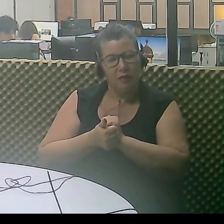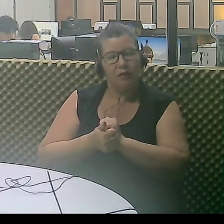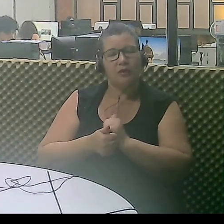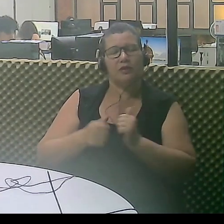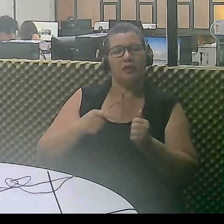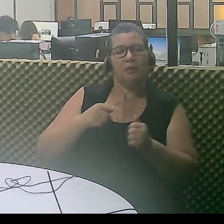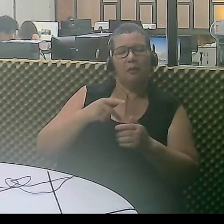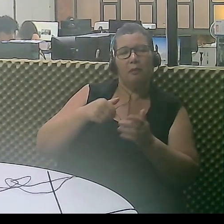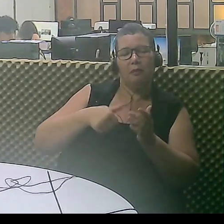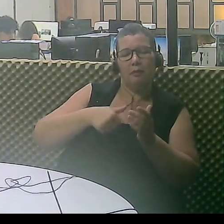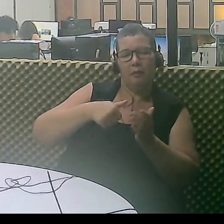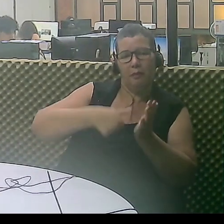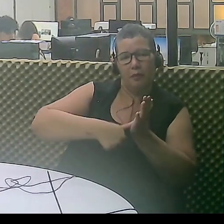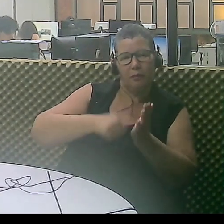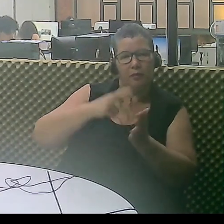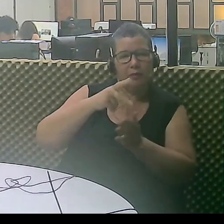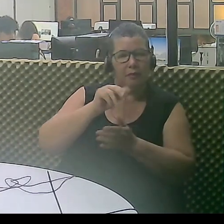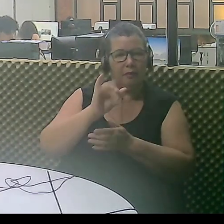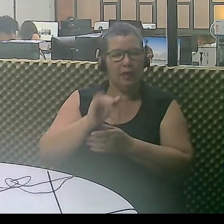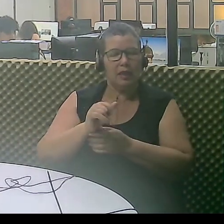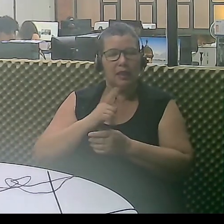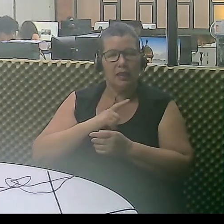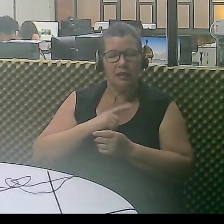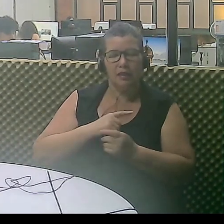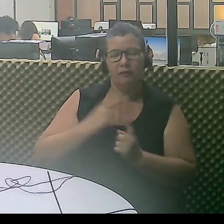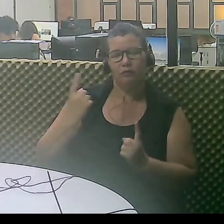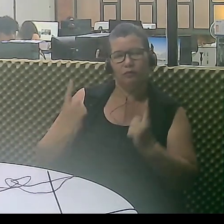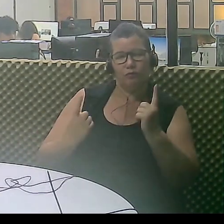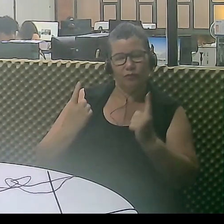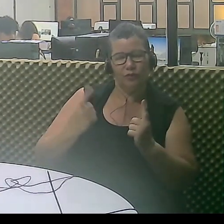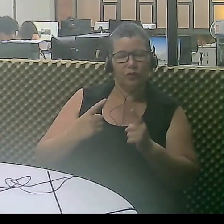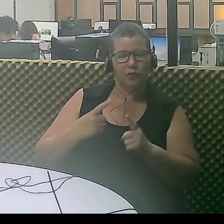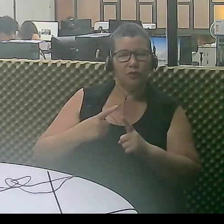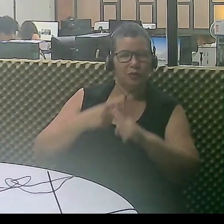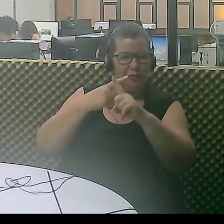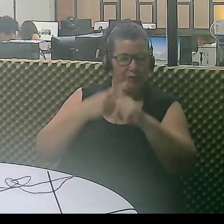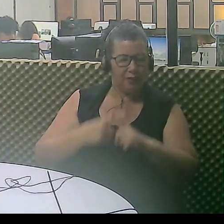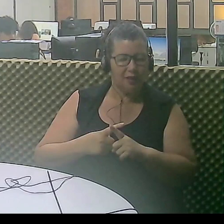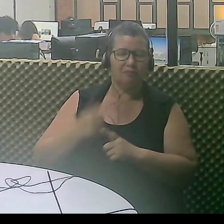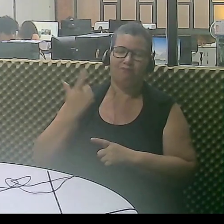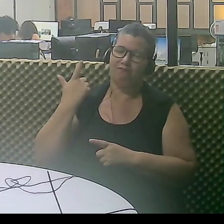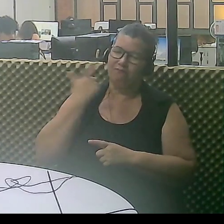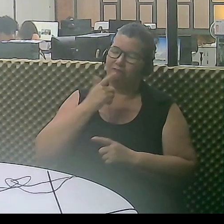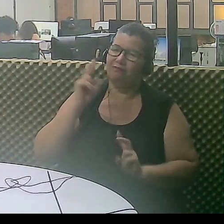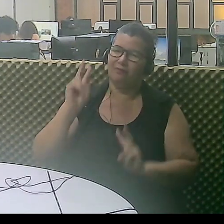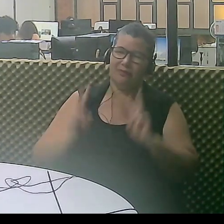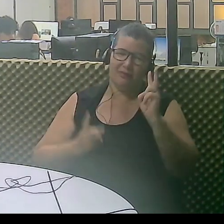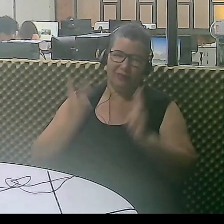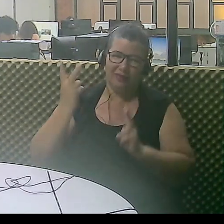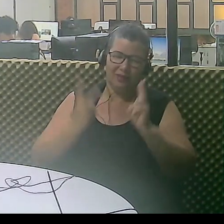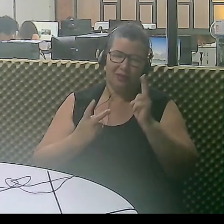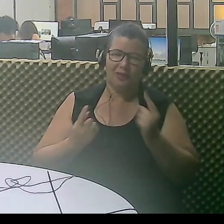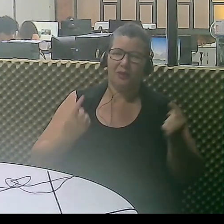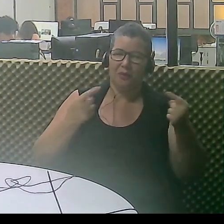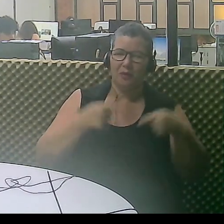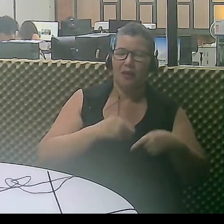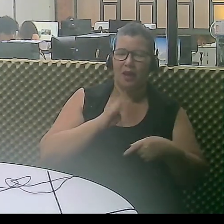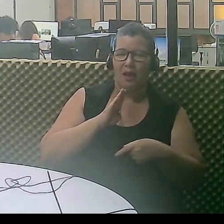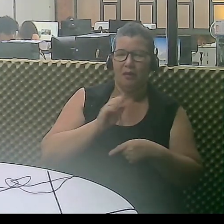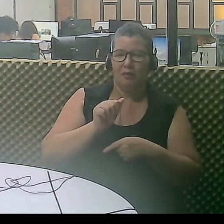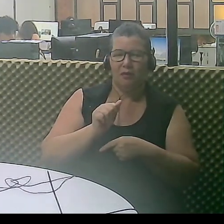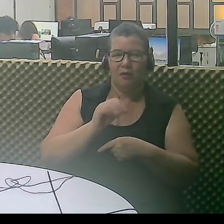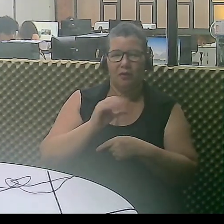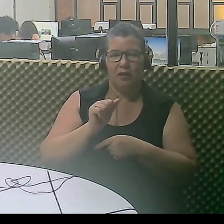Paulo Veloso pelo placar de 1-1 na última sexta-feira e vencer a Associação Desportiva Bocaiúva por 4-1